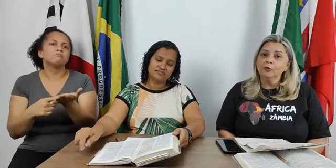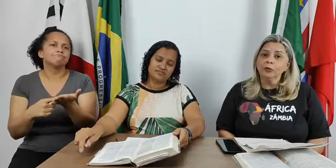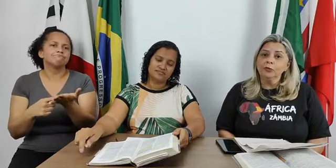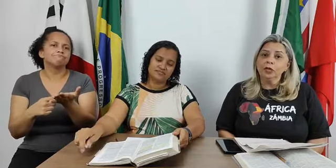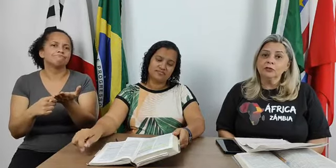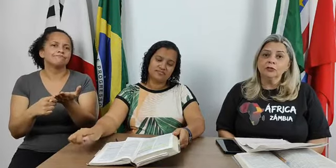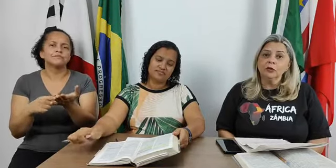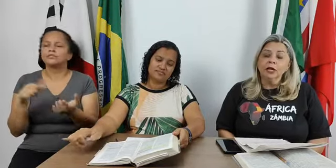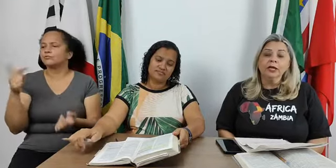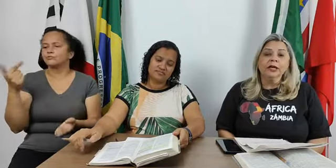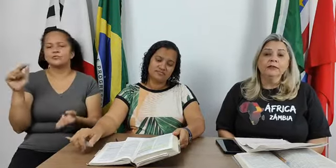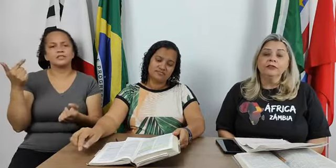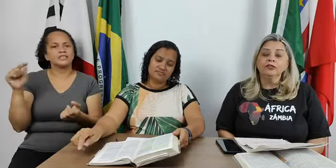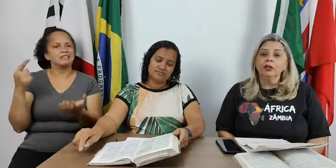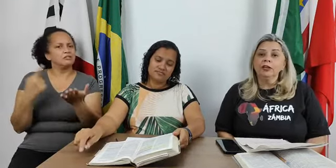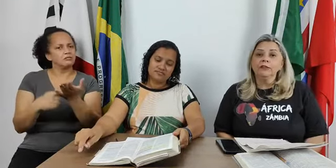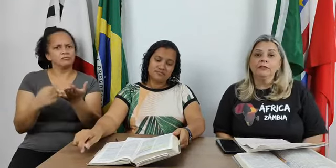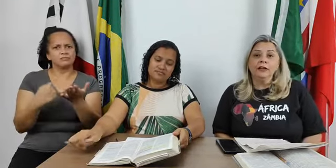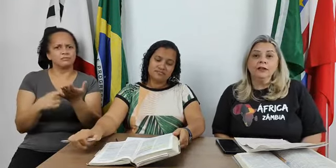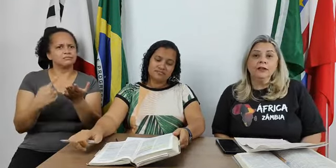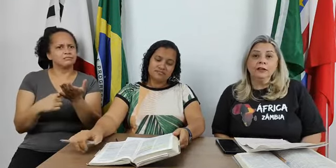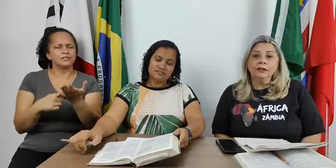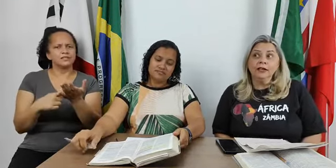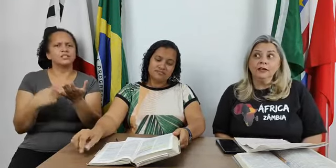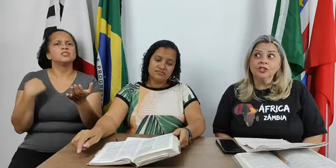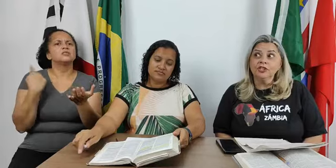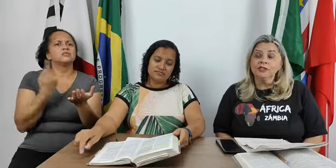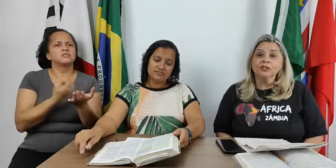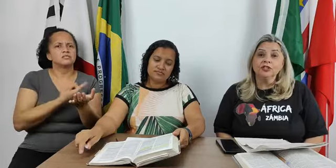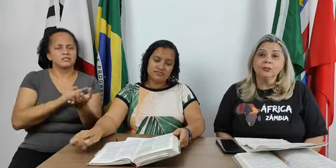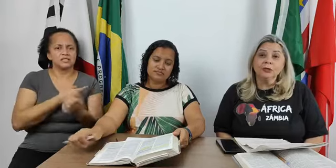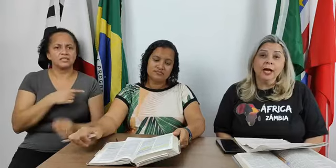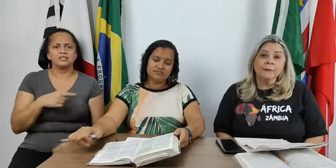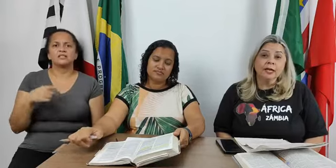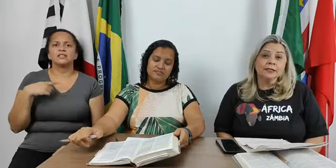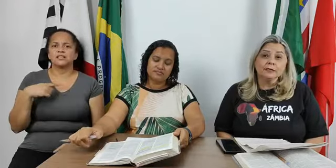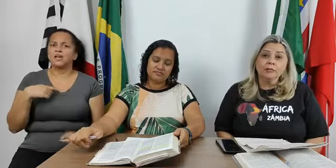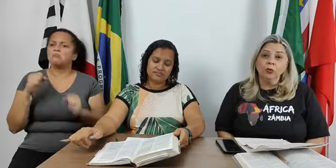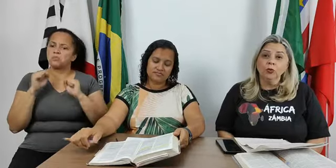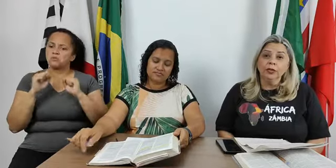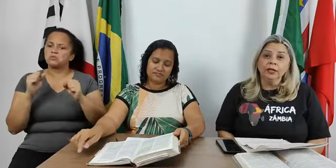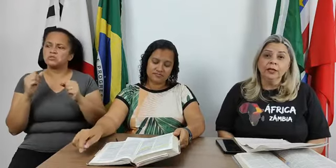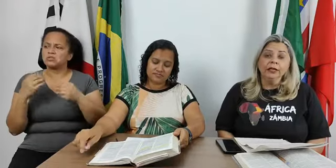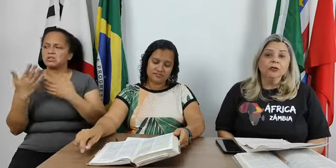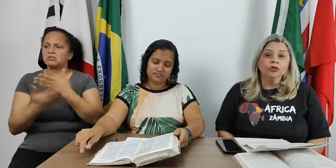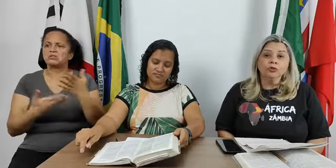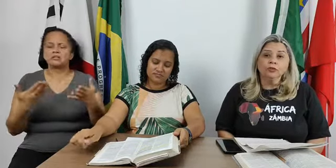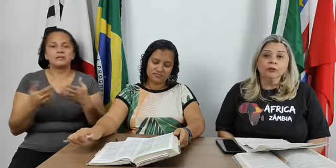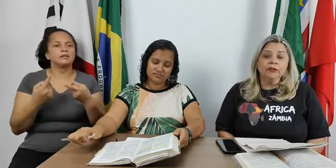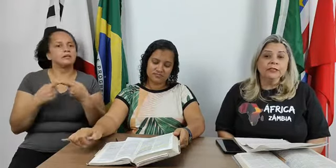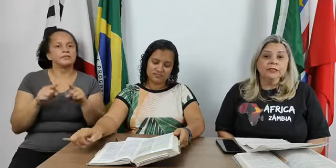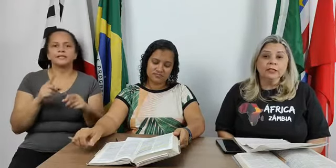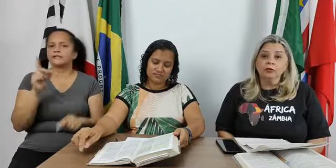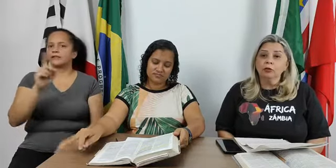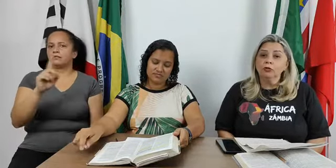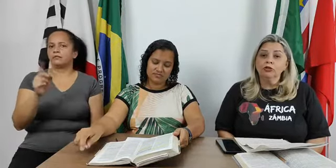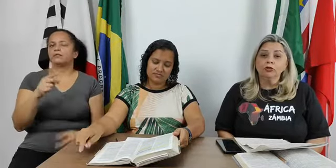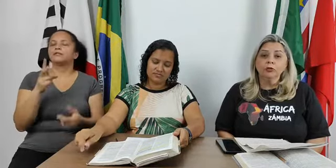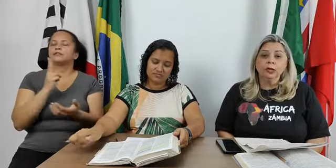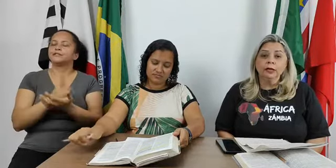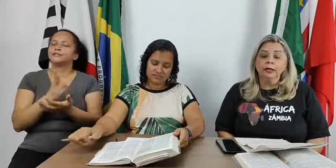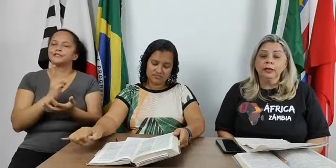não têm compromisso, que eles têm a chance de mudar, mas não muda, continua